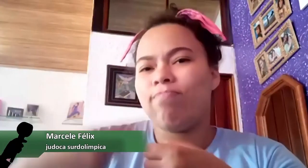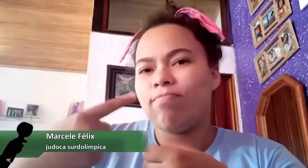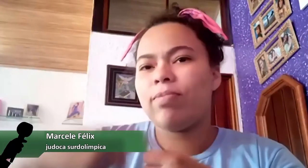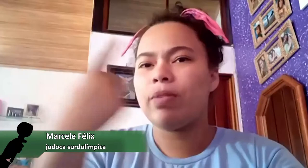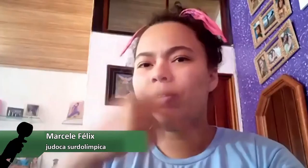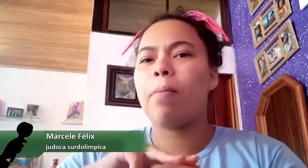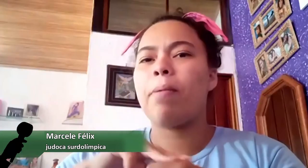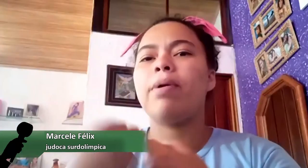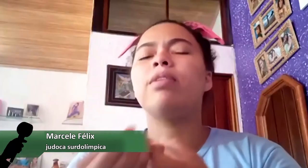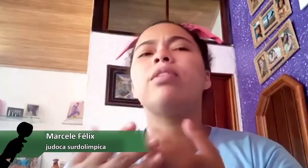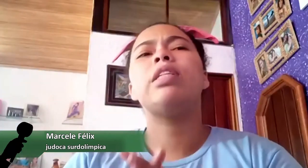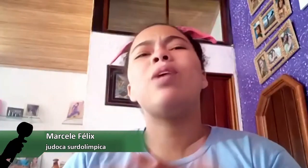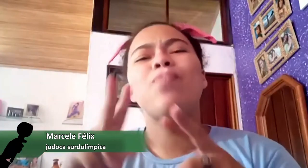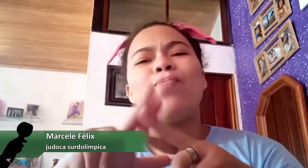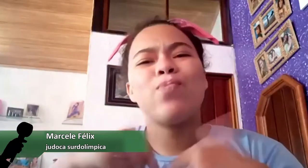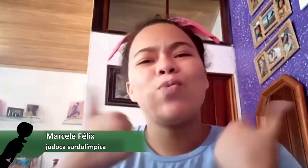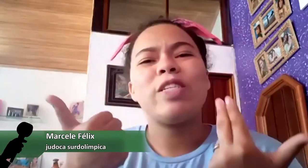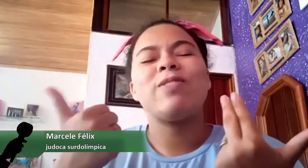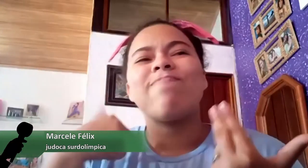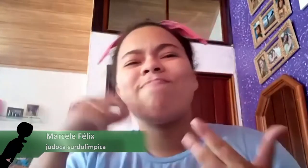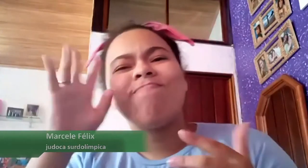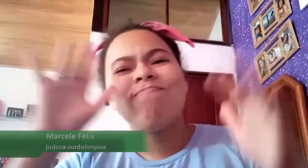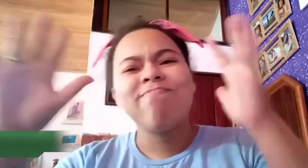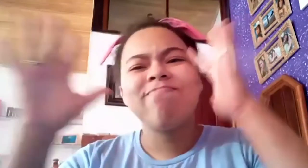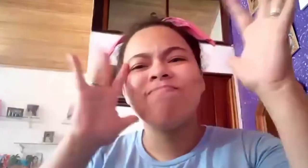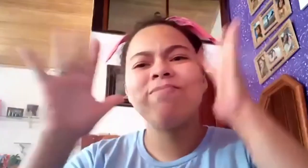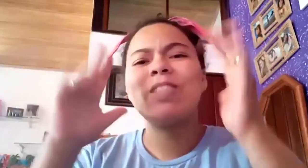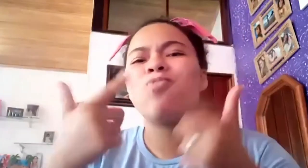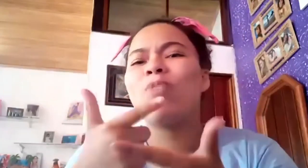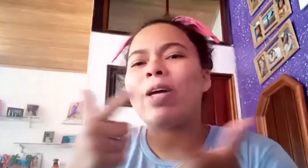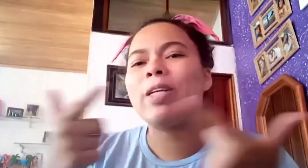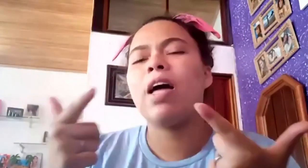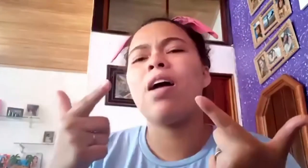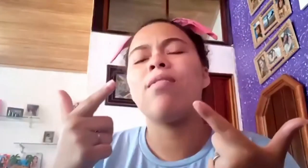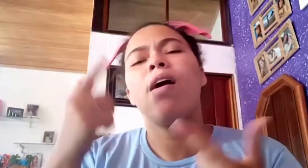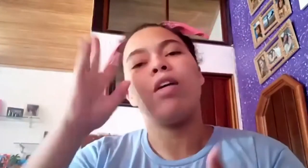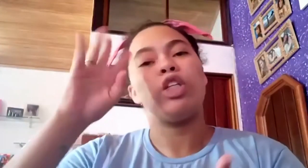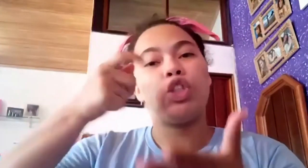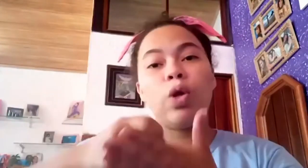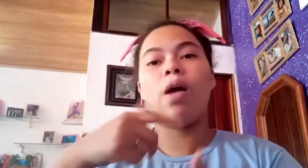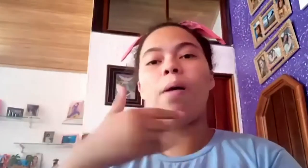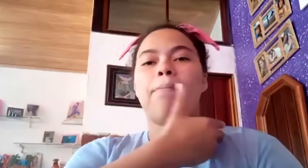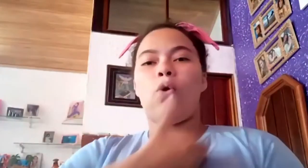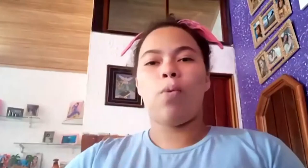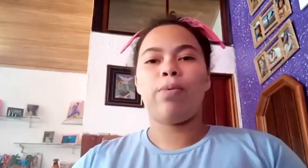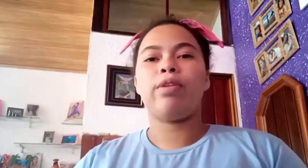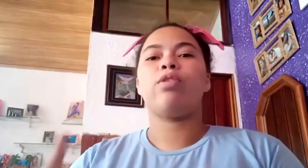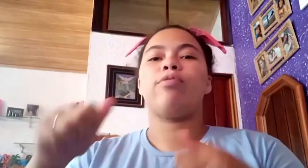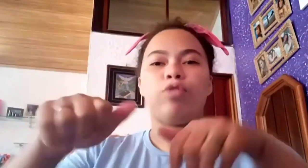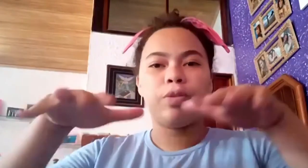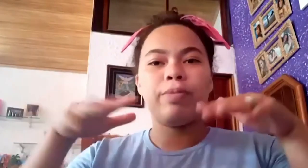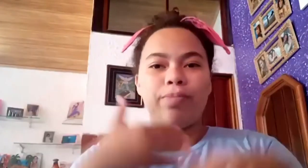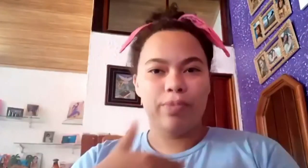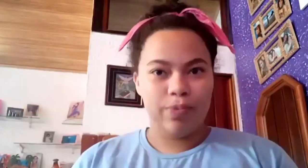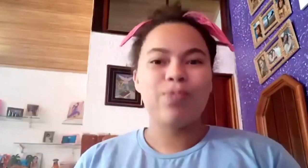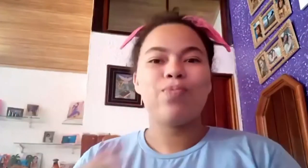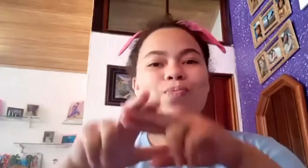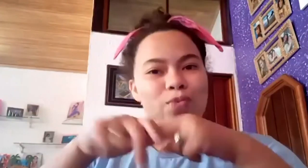acessibilidade ainda no município. Então, nós refletimos e pensamos em levar uma proposta de